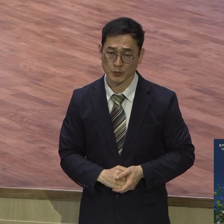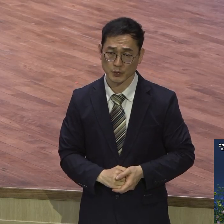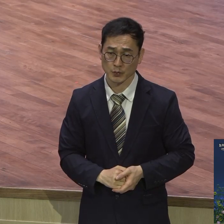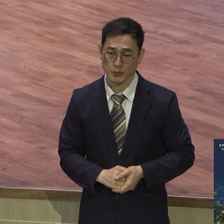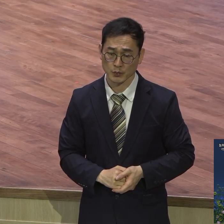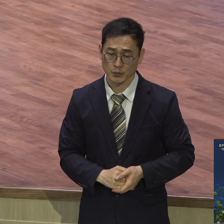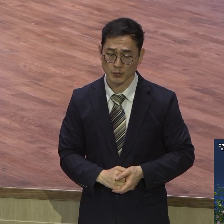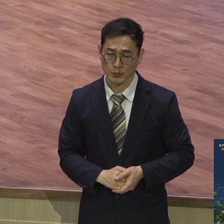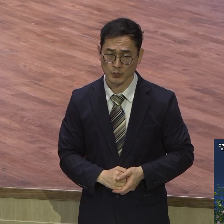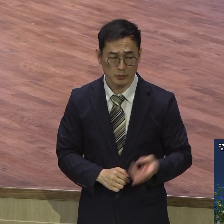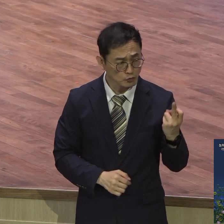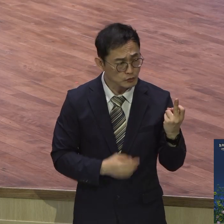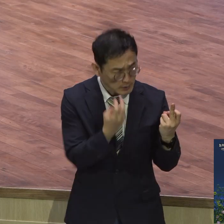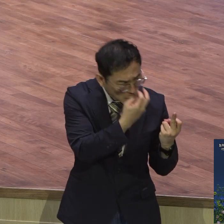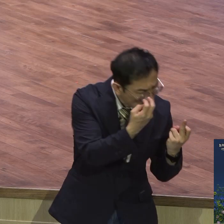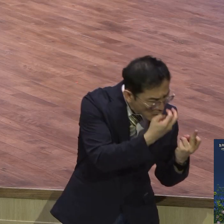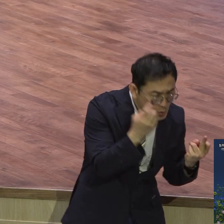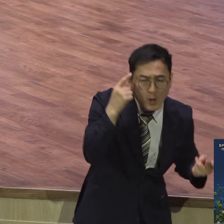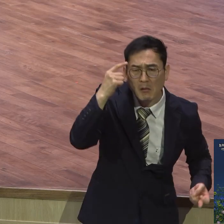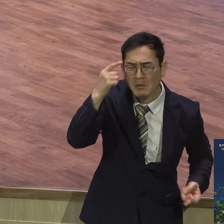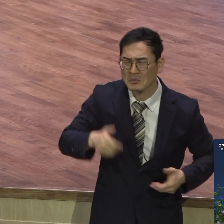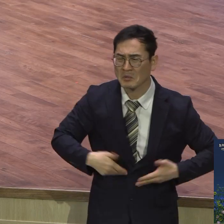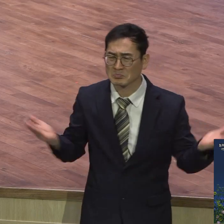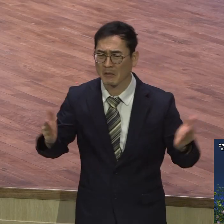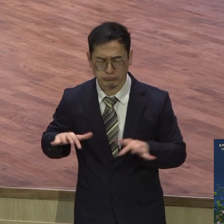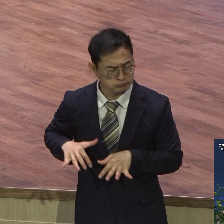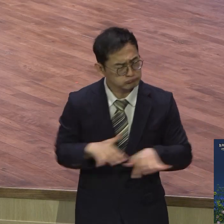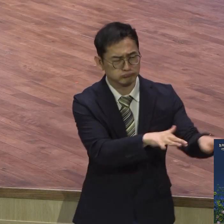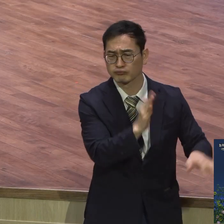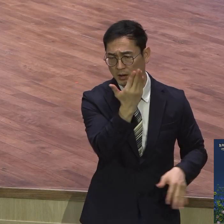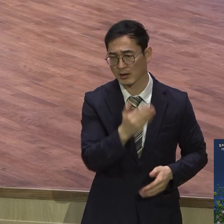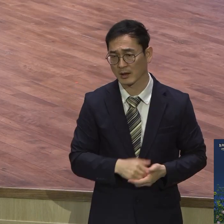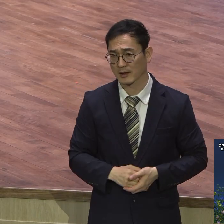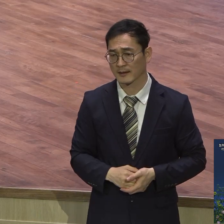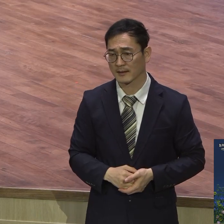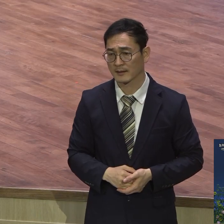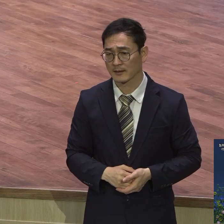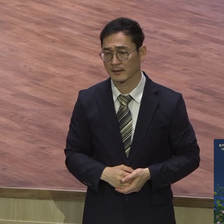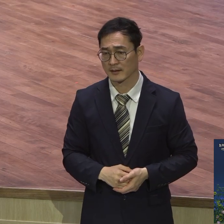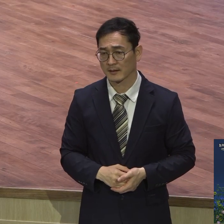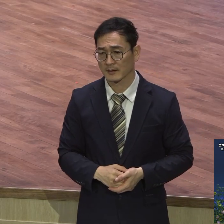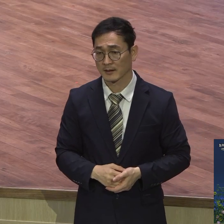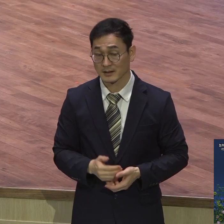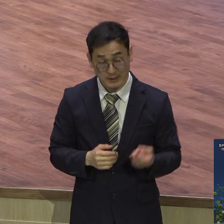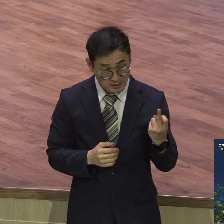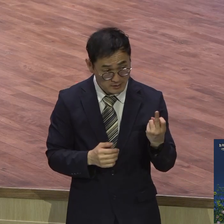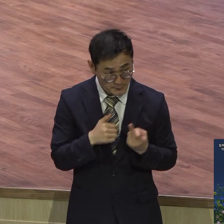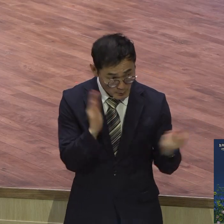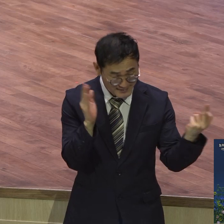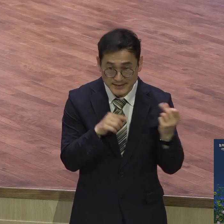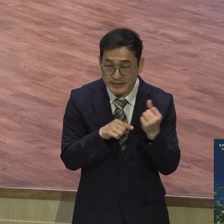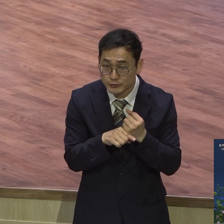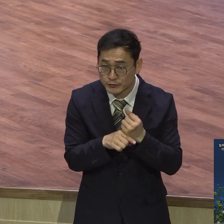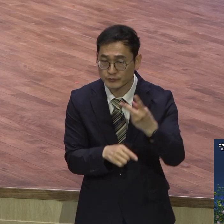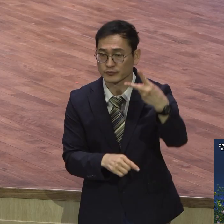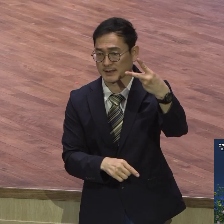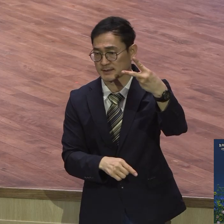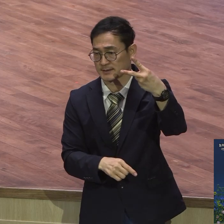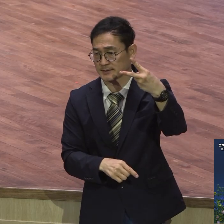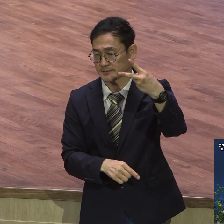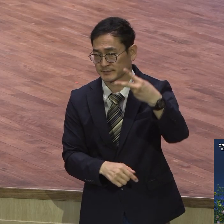땅인데 정탐하러 왜 보냅니까? 왜 정탐하러 보냈느냐? 두 가지 이유가